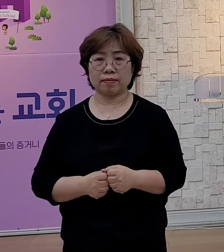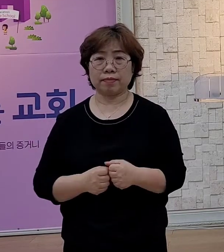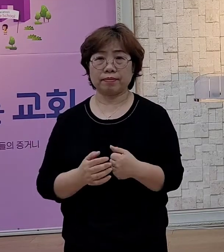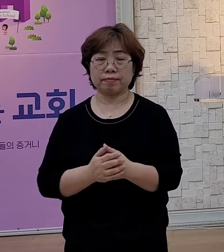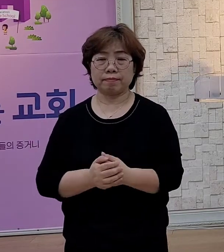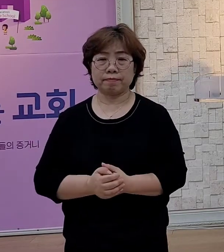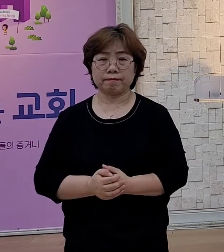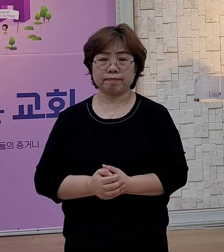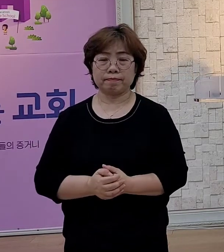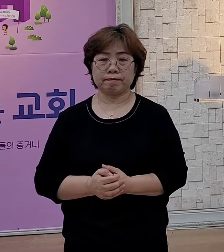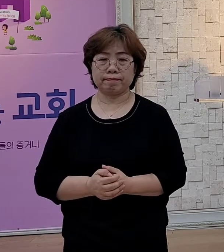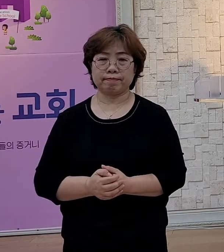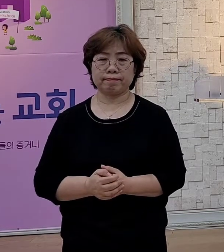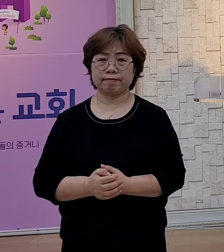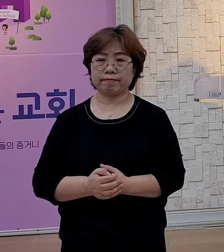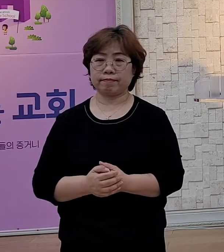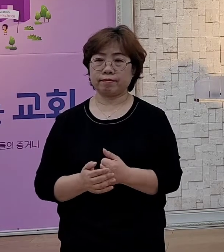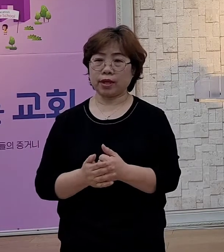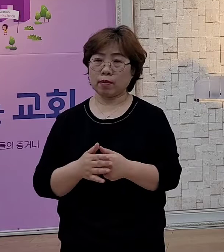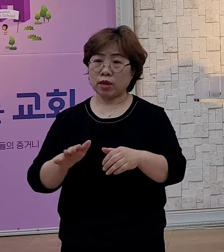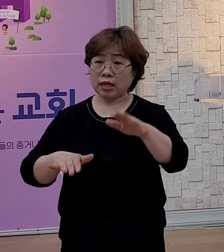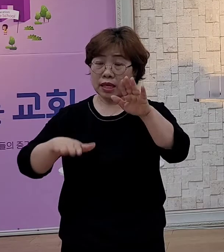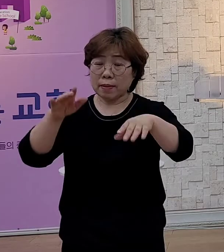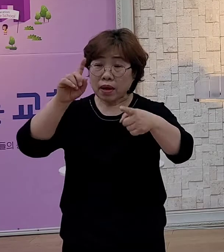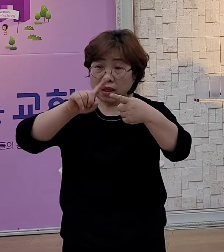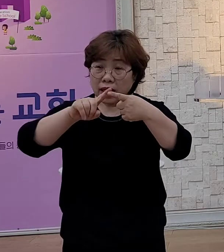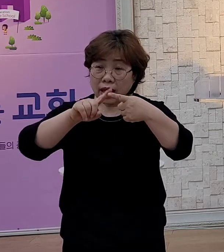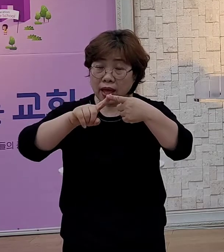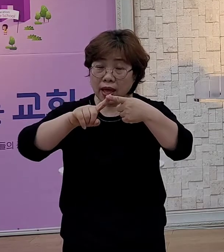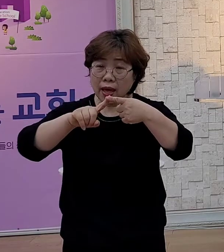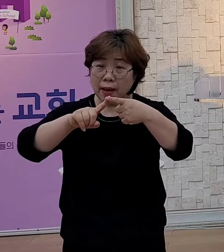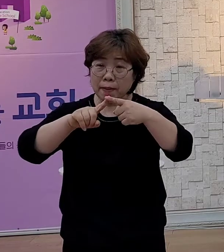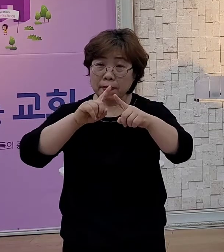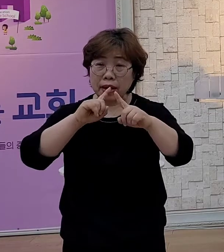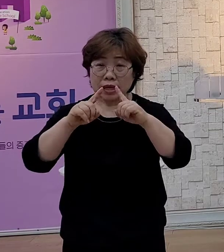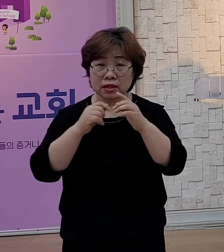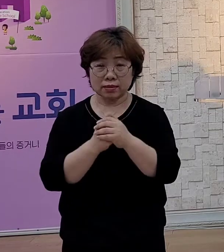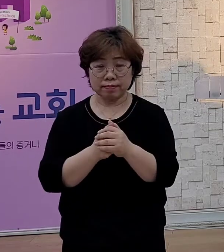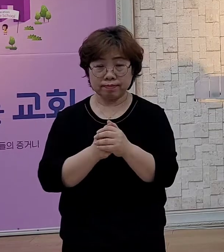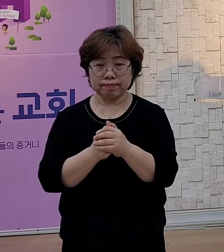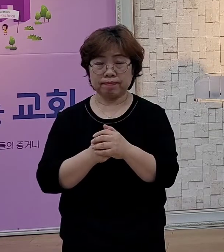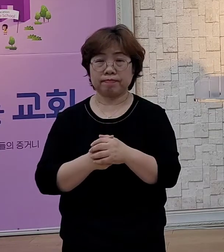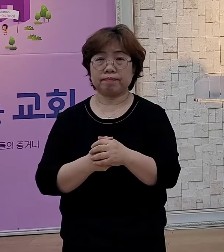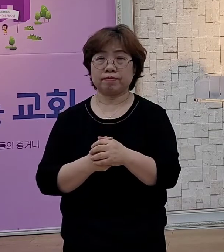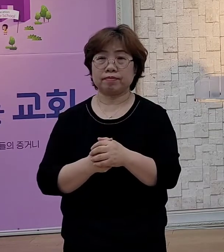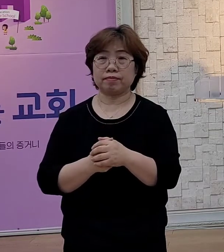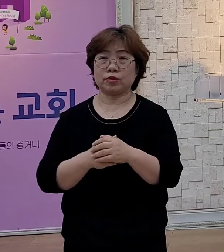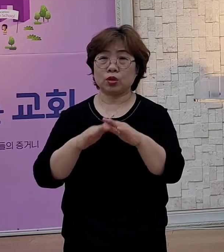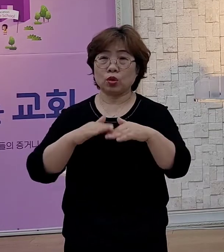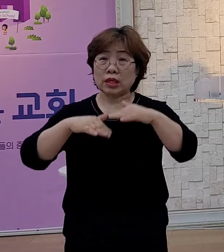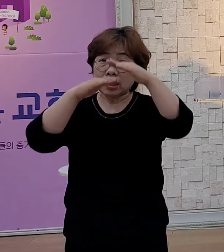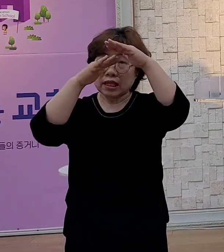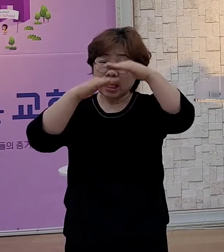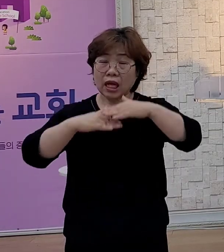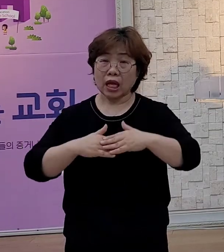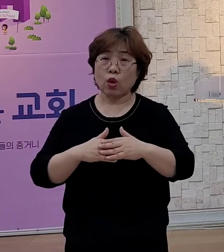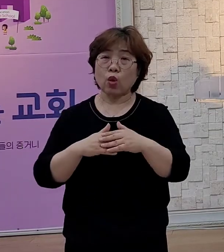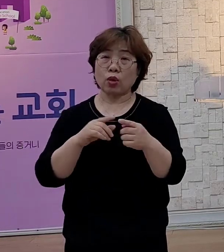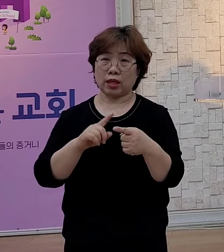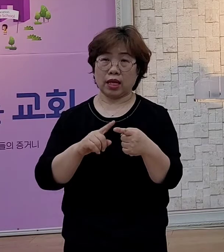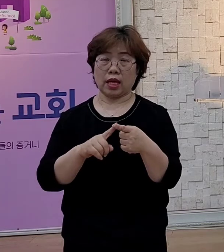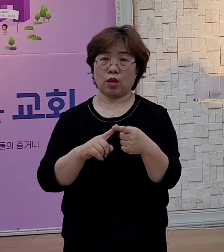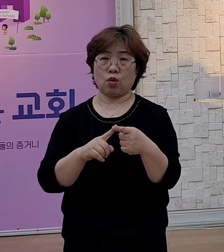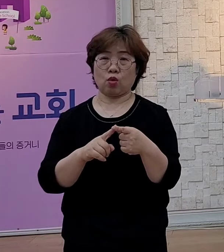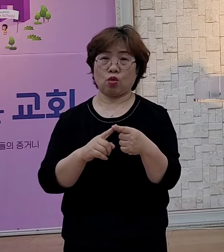오늘 이 차별에 대한 부분들을 잠시 오늘 본문의 흐름대로 생각해 보고자 합니다.